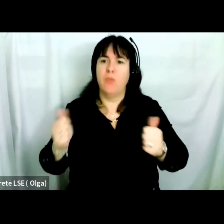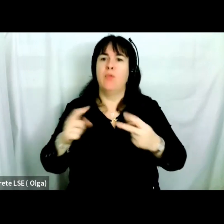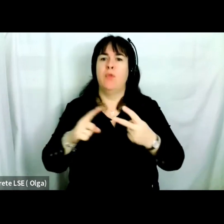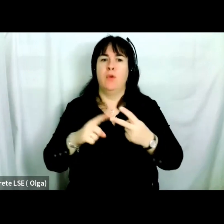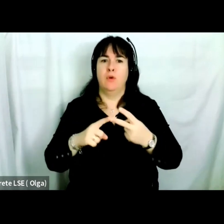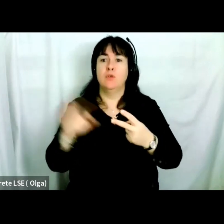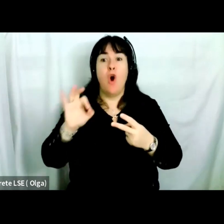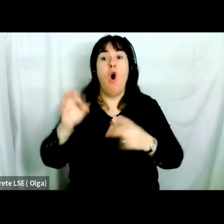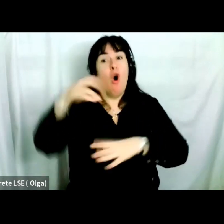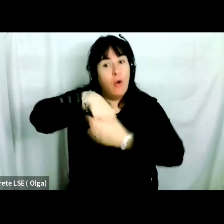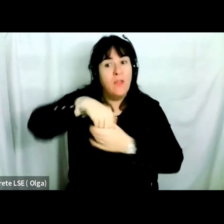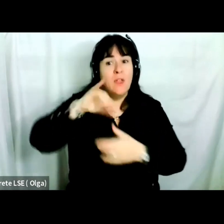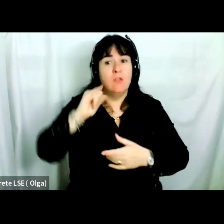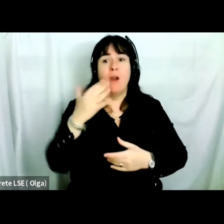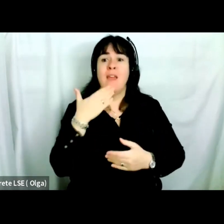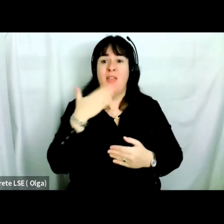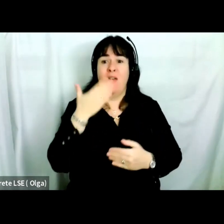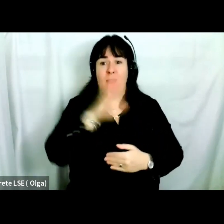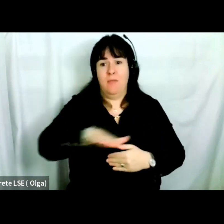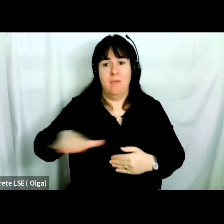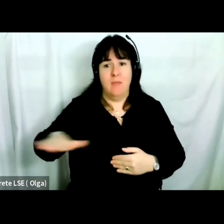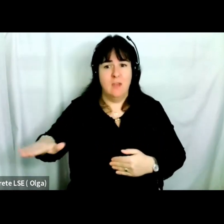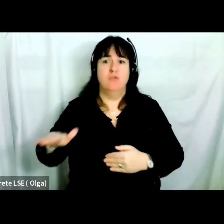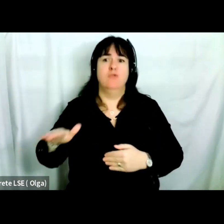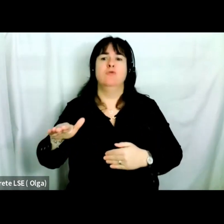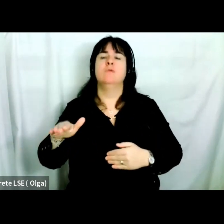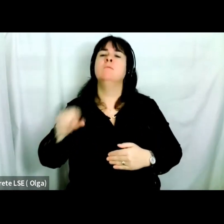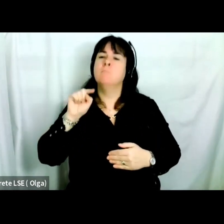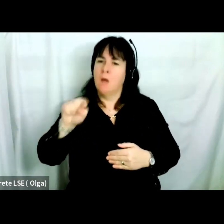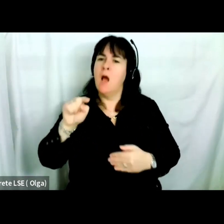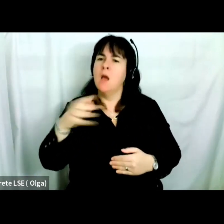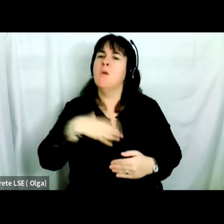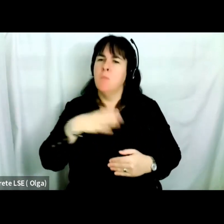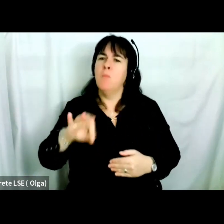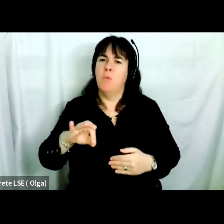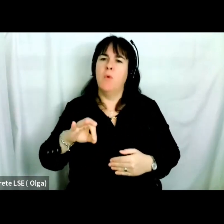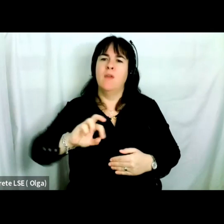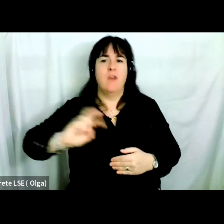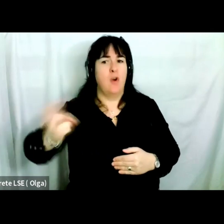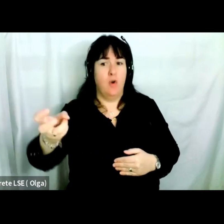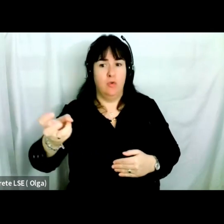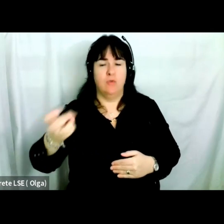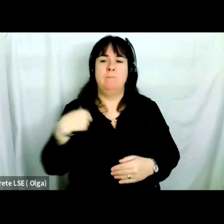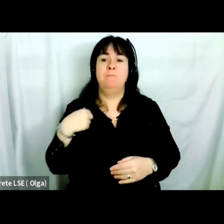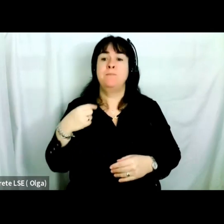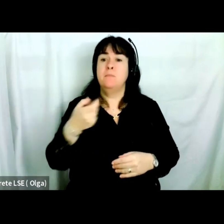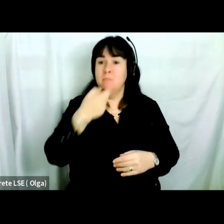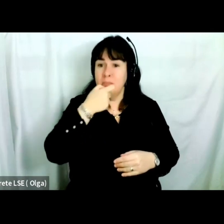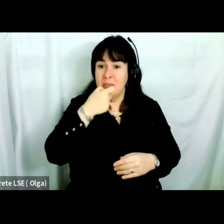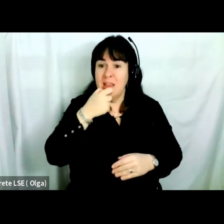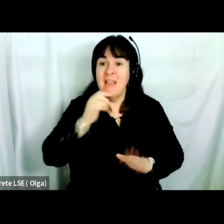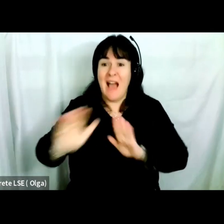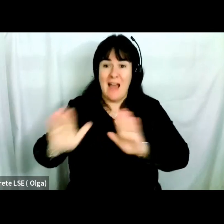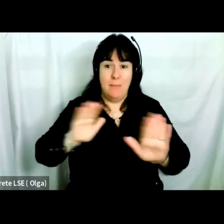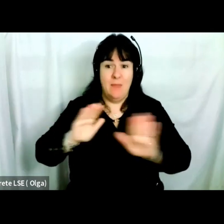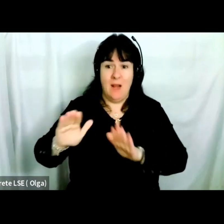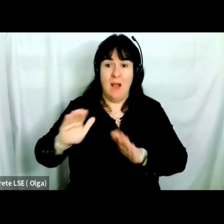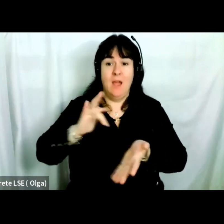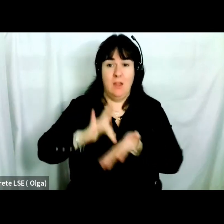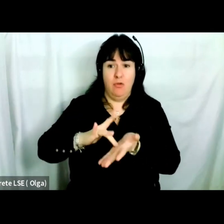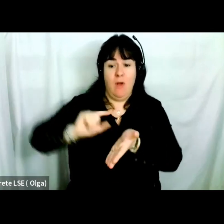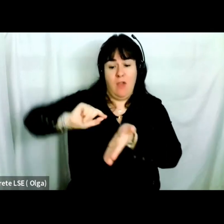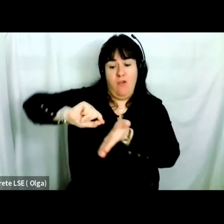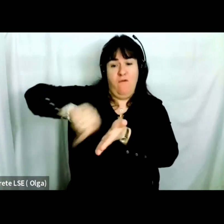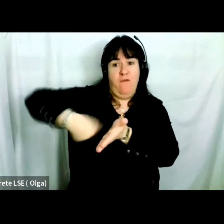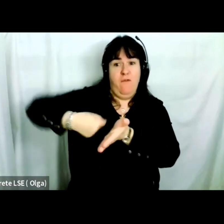inmersos menores, se pueden resolver por el arbitraje. La única diferencia es que en el arbitraje, cuando hacéis el contrato, cuando se firma el